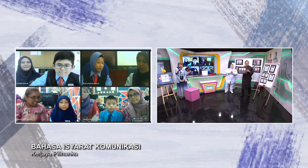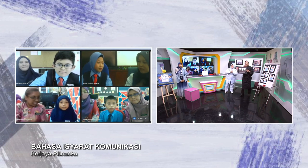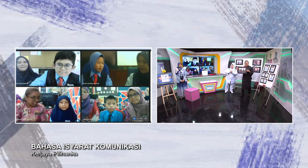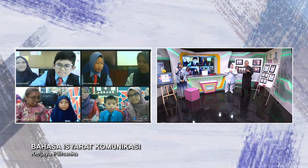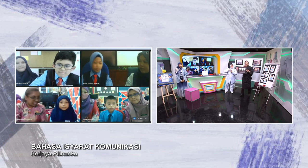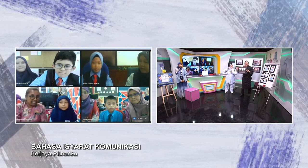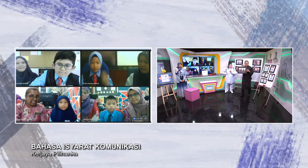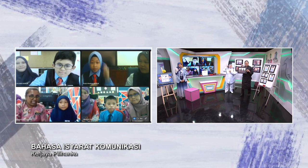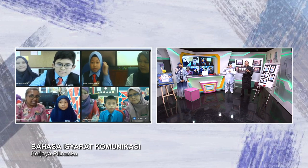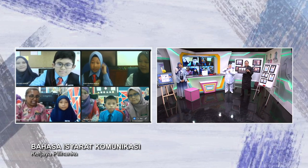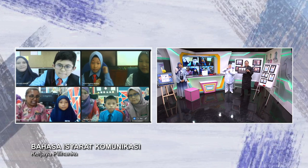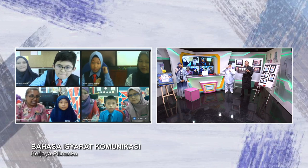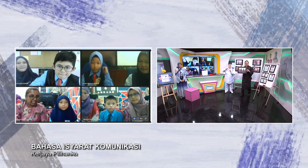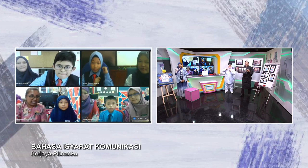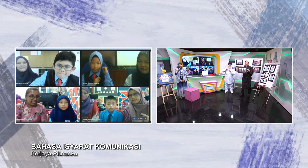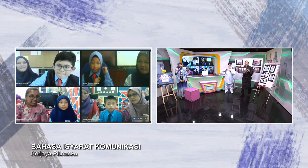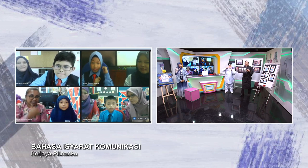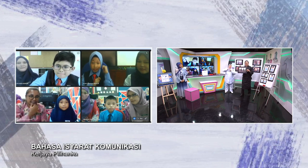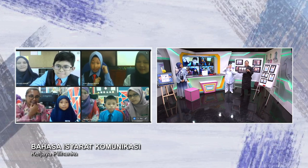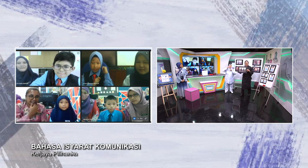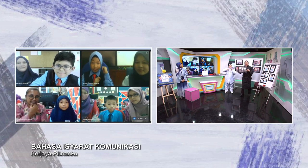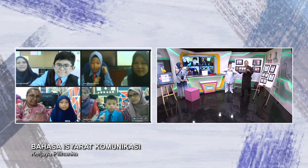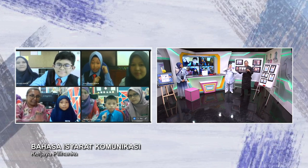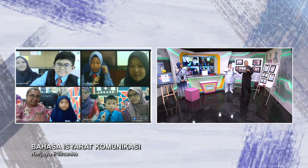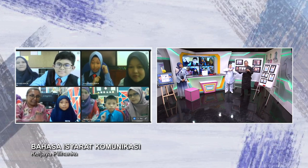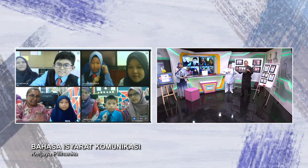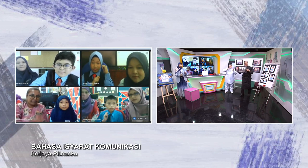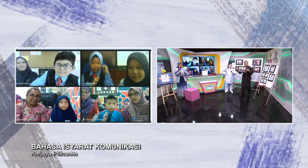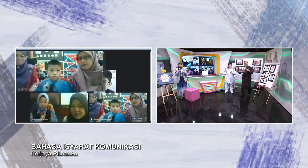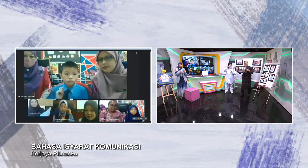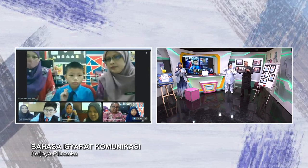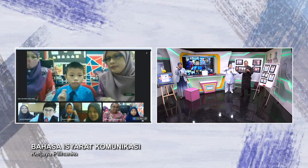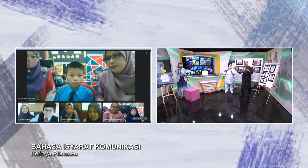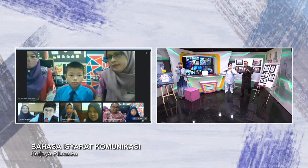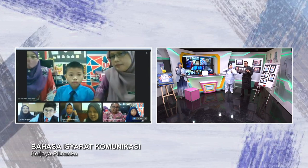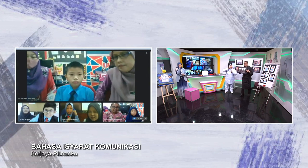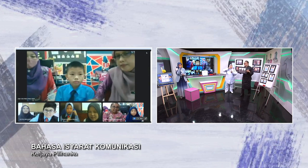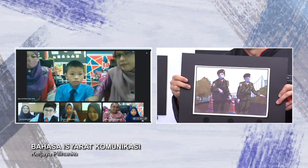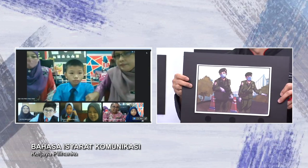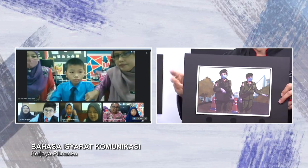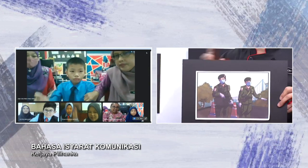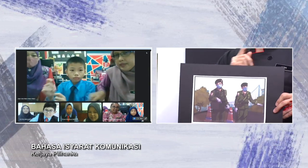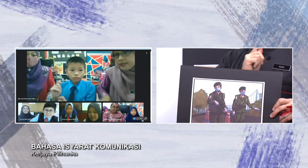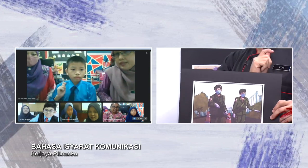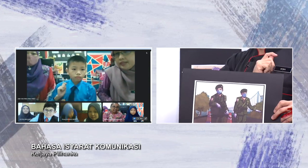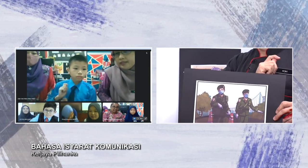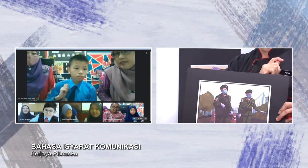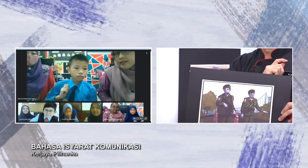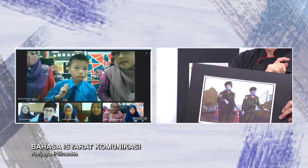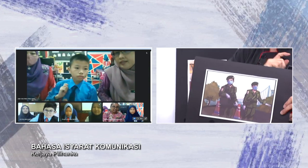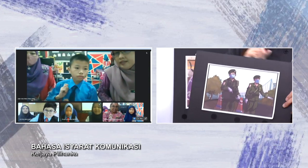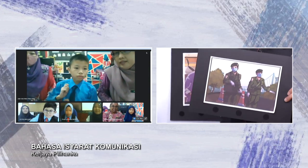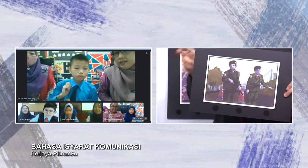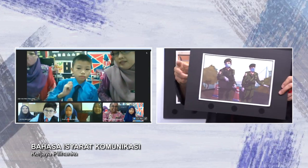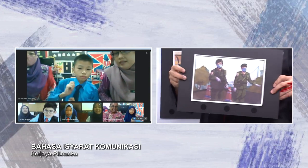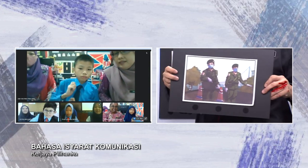Yunpeng. Boleh cuba? Boleh. Isyarat apa, Yunpeng? Tentera. Betul. Tentera.